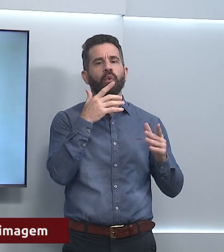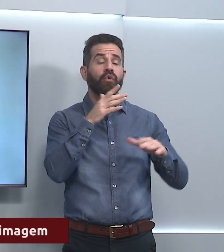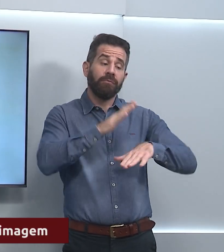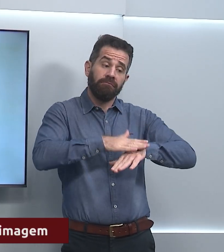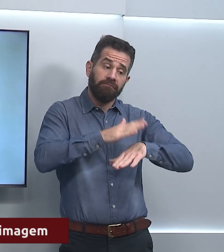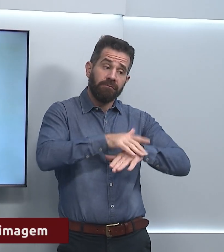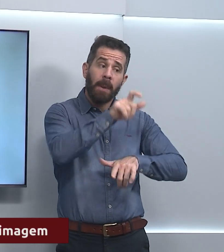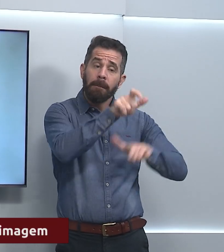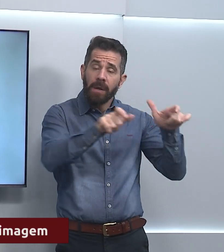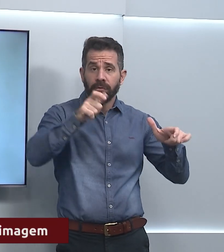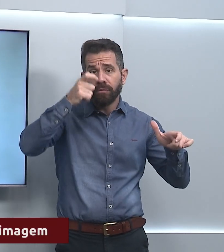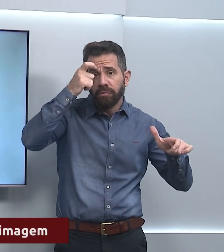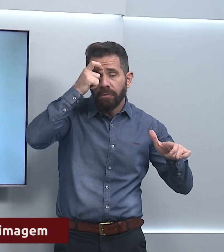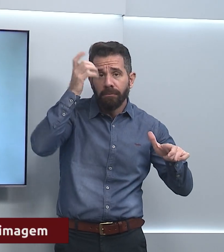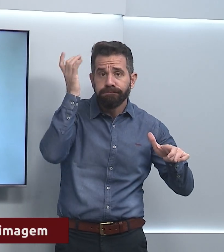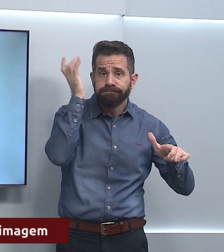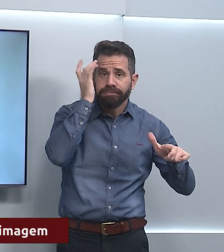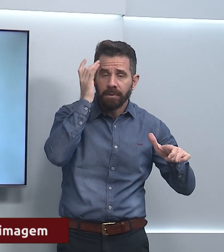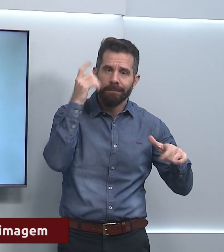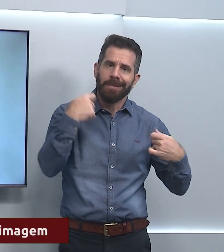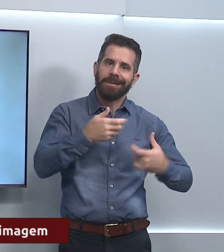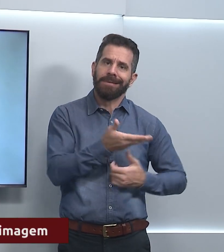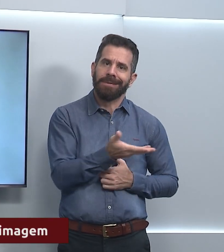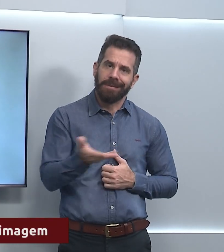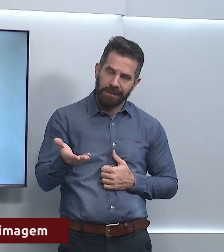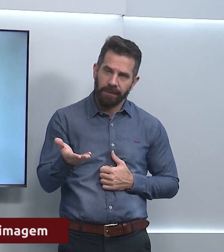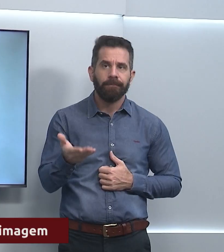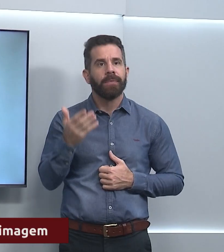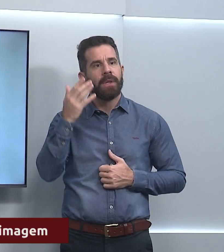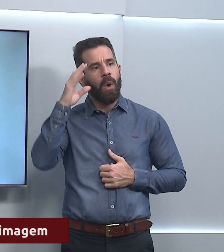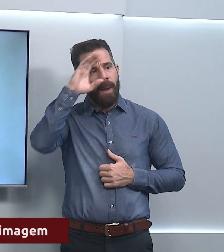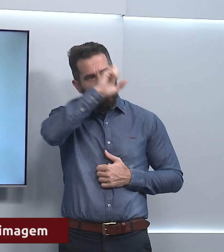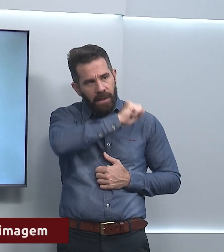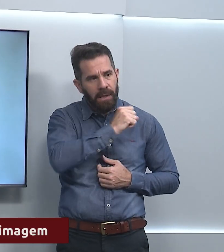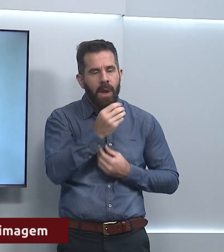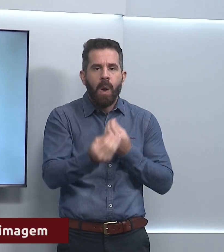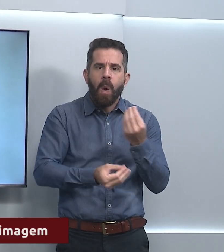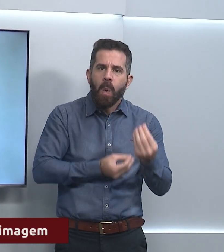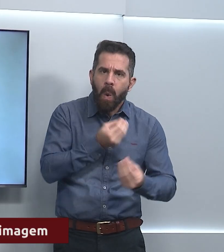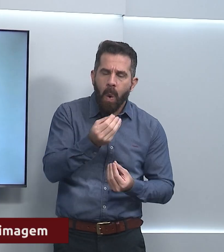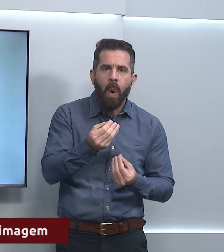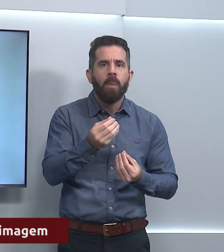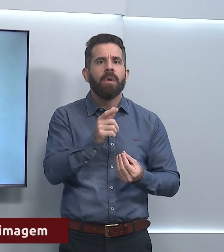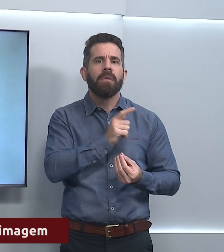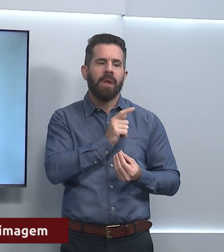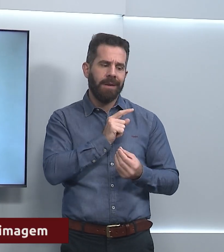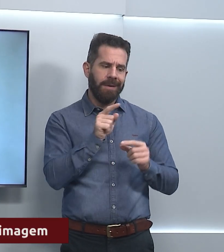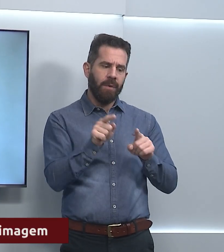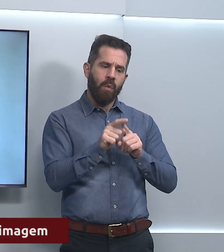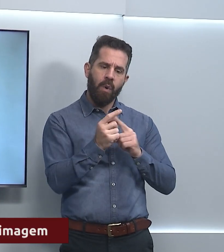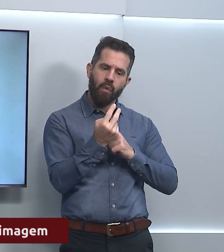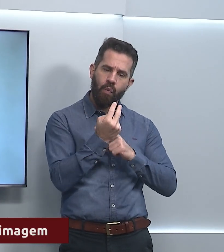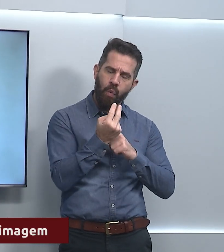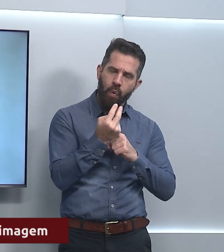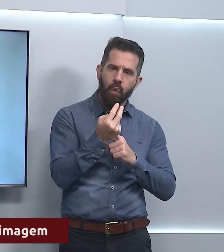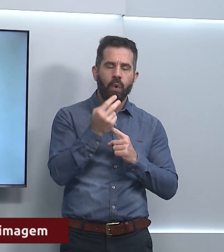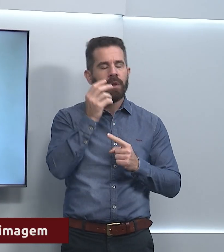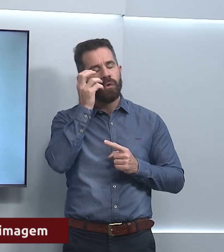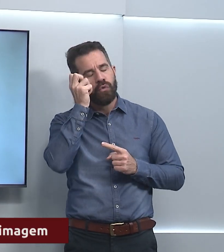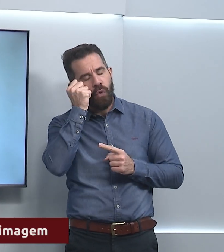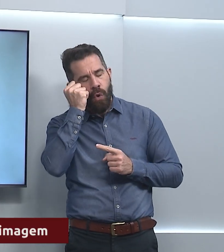hábitos. Então, você vai precisar aprender aí como se alimentar melhor, cuidar de algumas coisas como sono, hidratação,